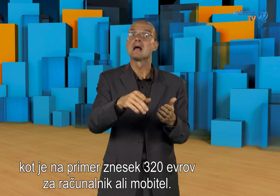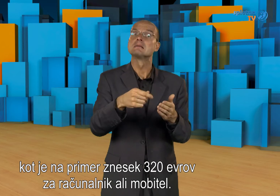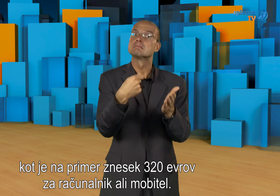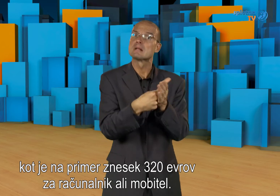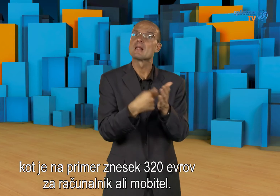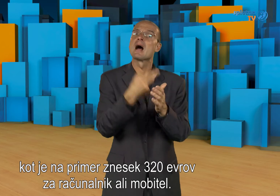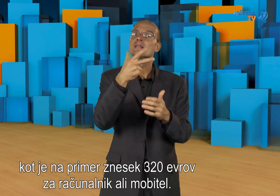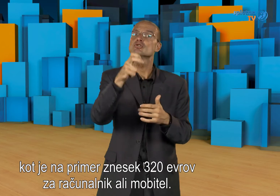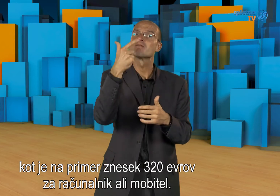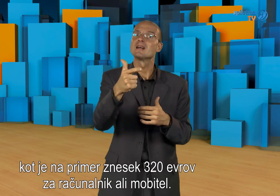mobitel.